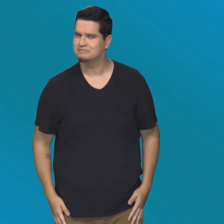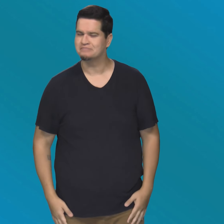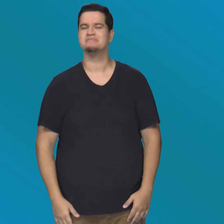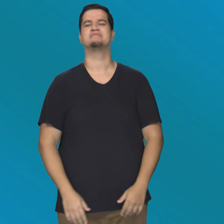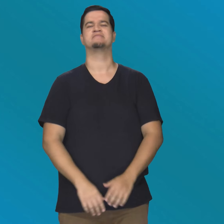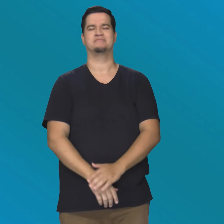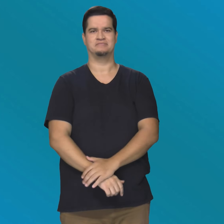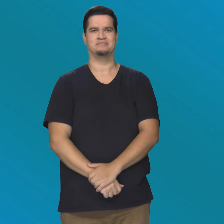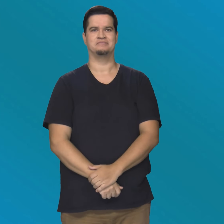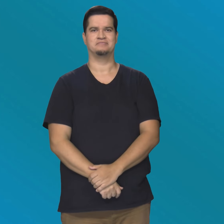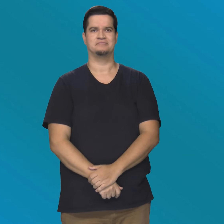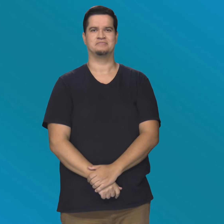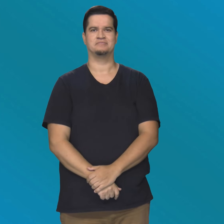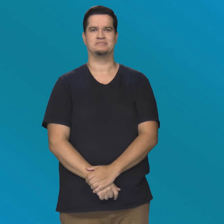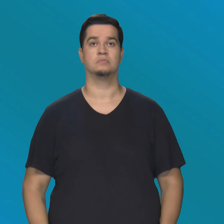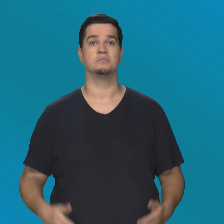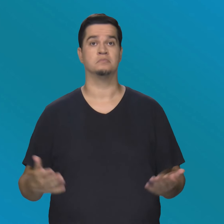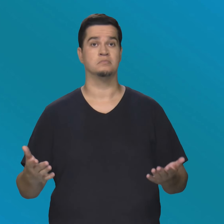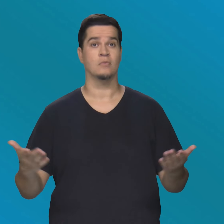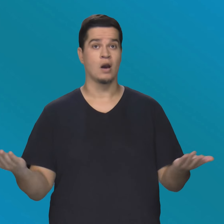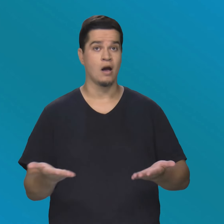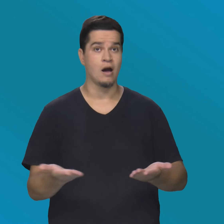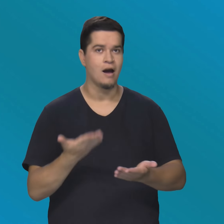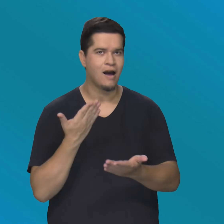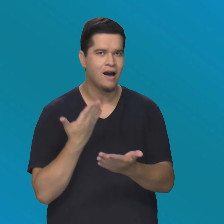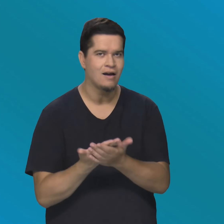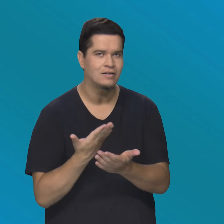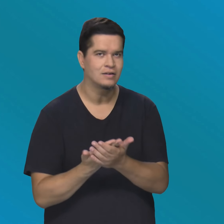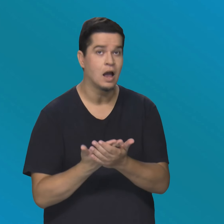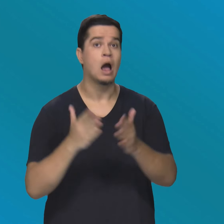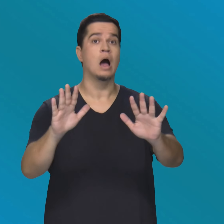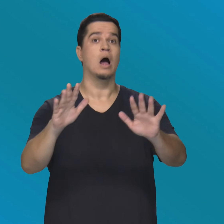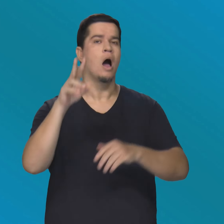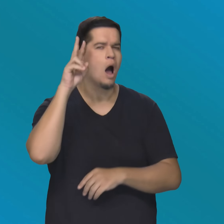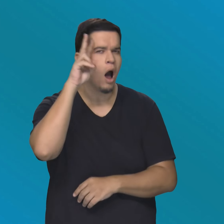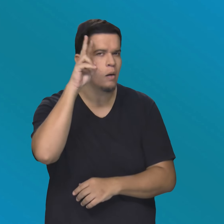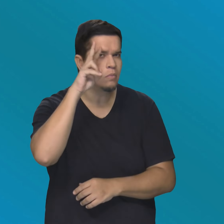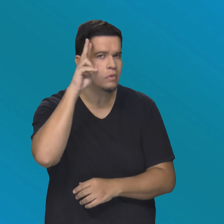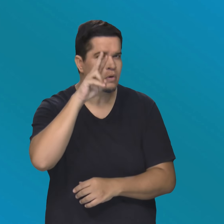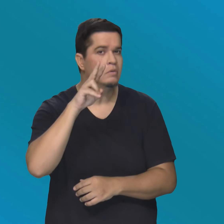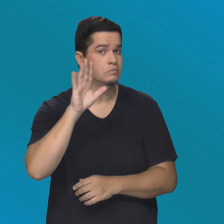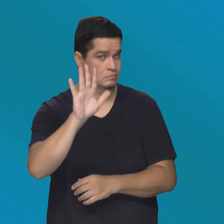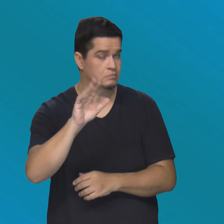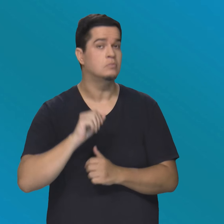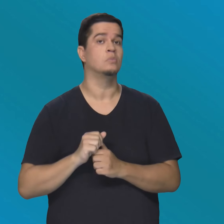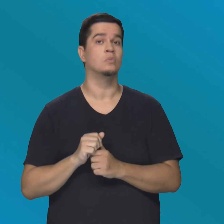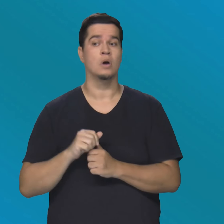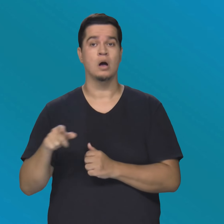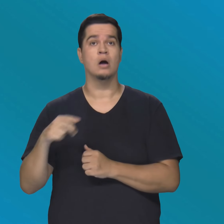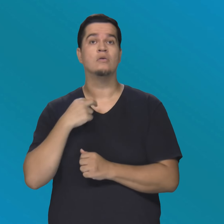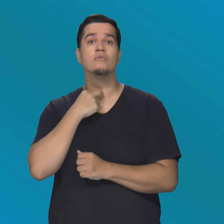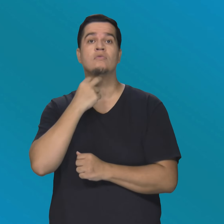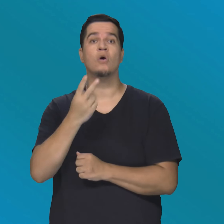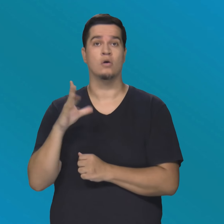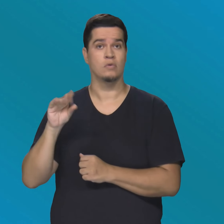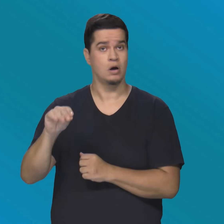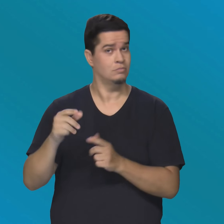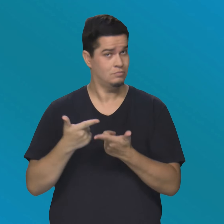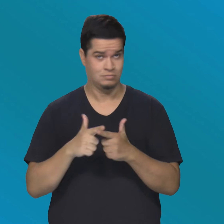essa é a nossa melhor maneira vamos pra aula de hoje mas antes não se esqueça que a partir de agora você não vai ouvir nenhuma